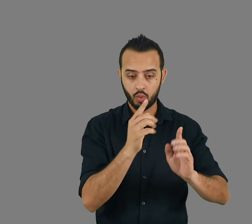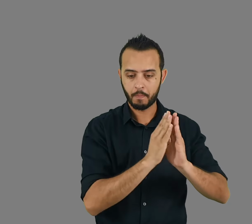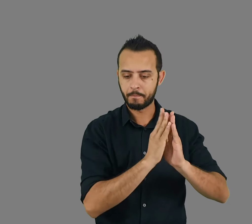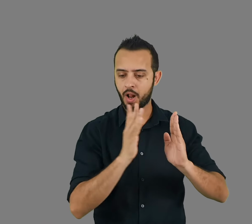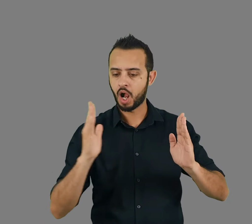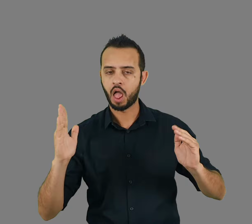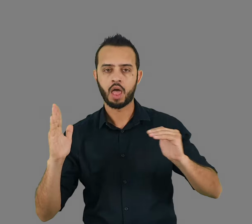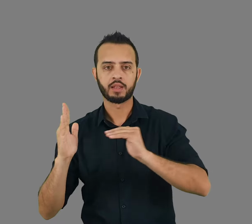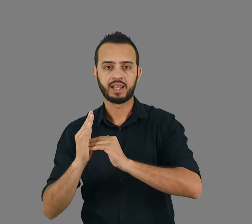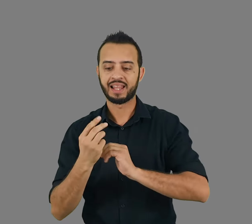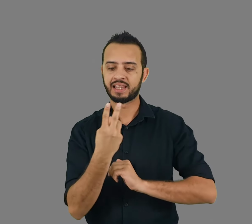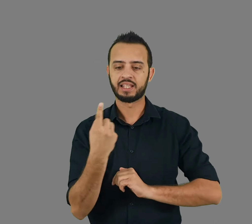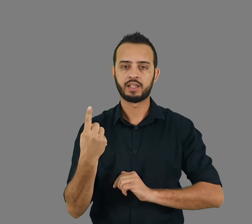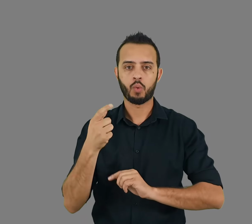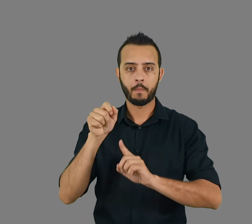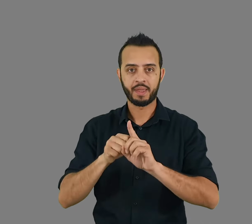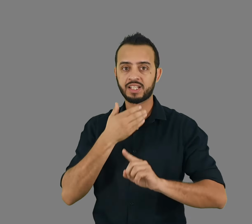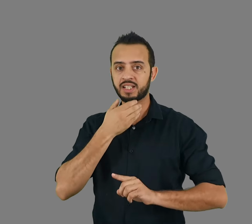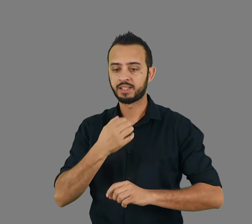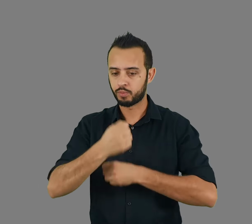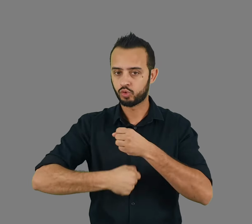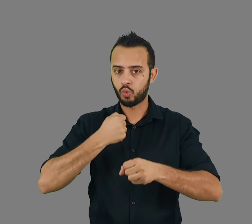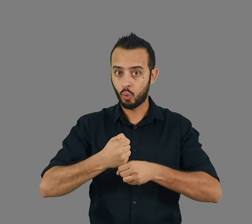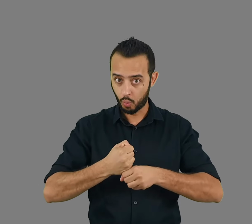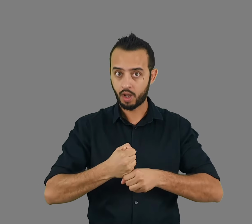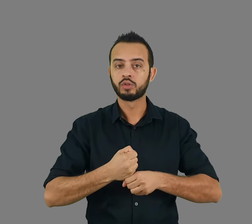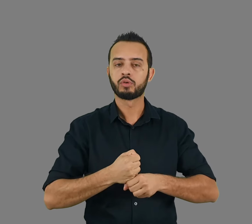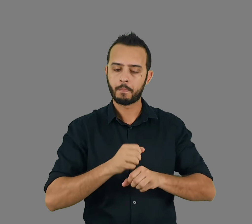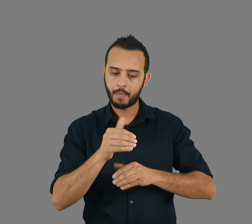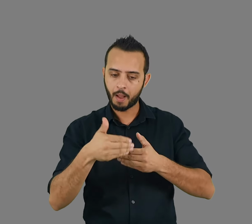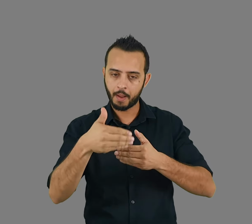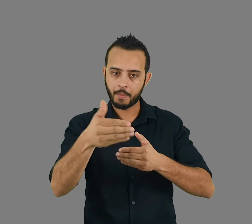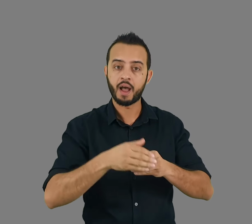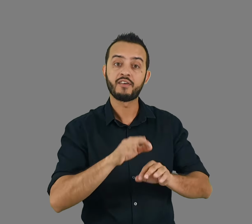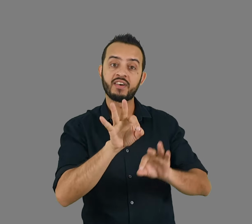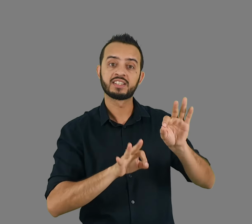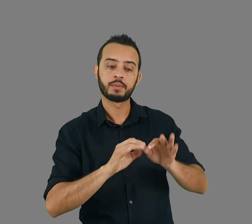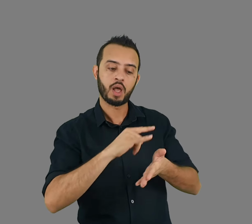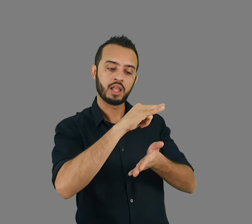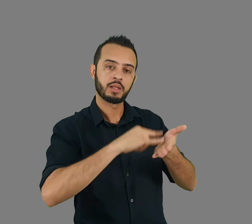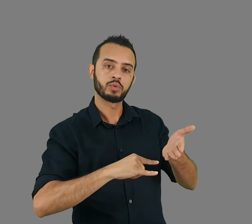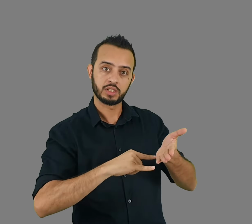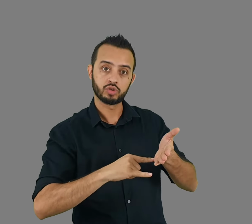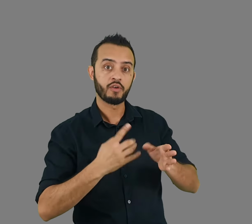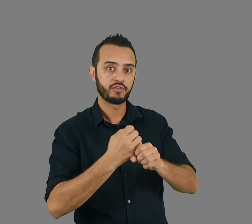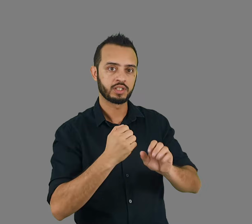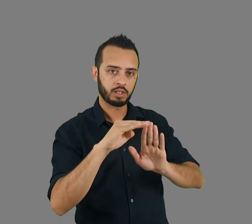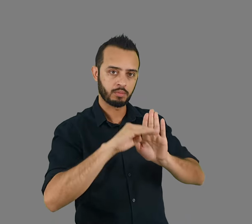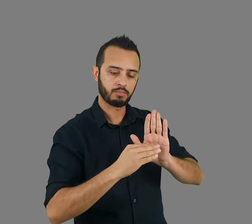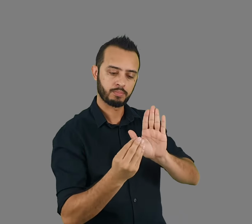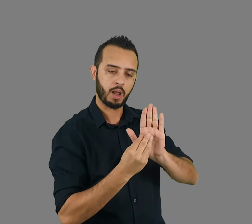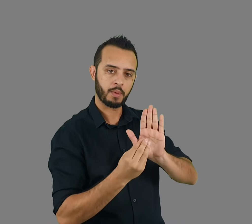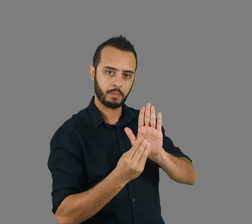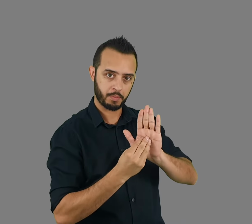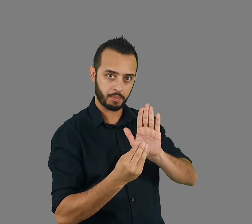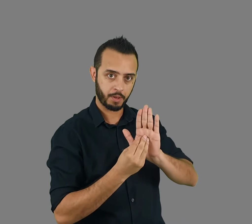dezembro de cada ano, quando serão elaboradas as demonstrações financeiras da entidade, de conformidade com